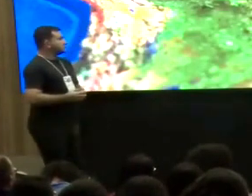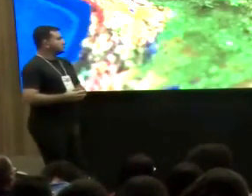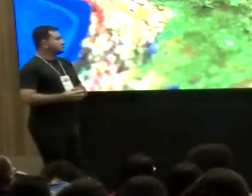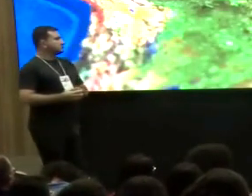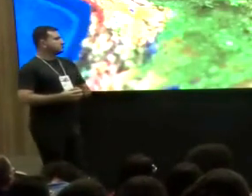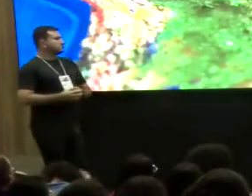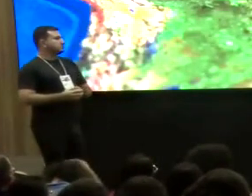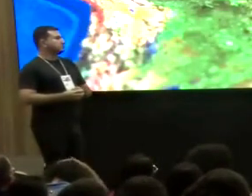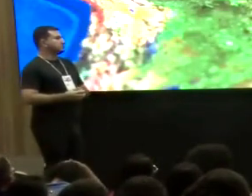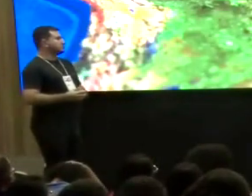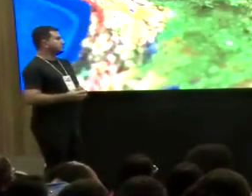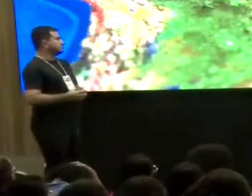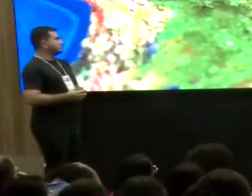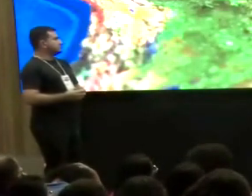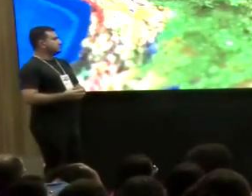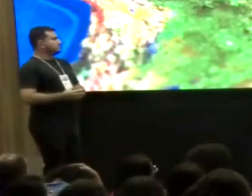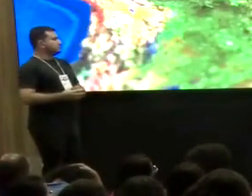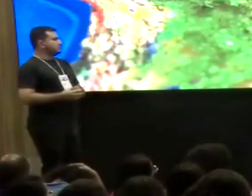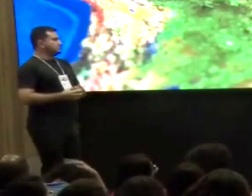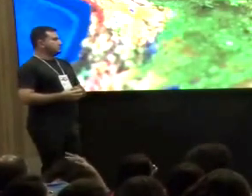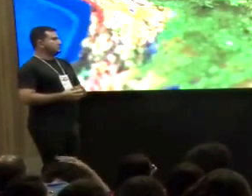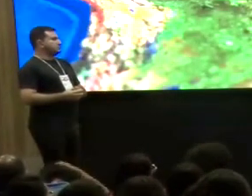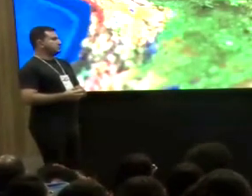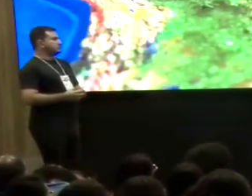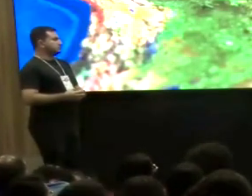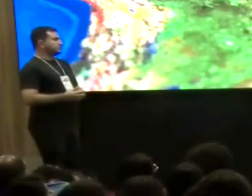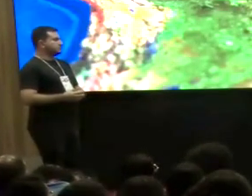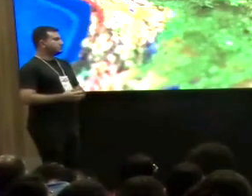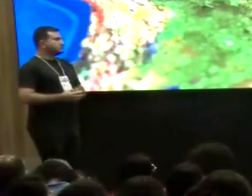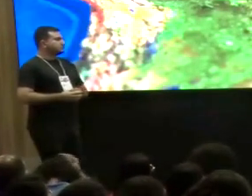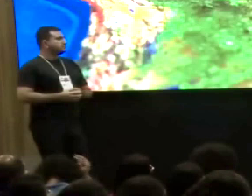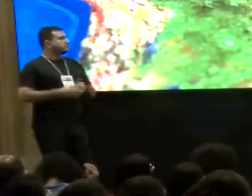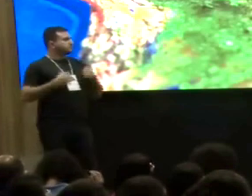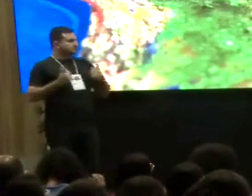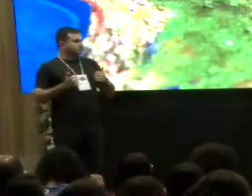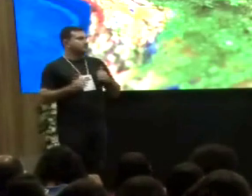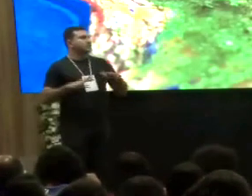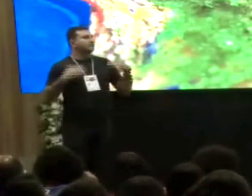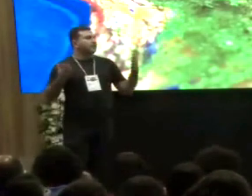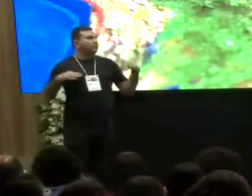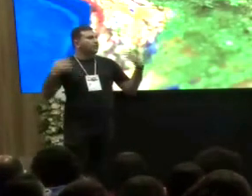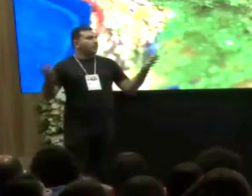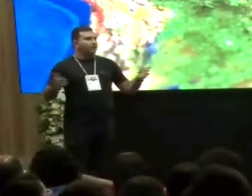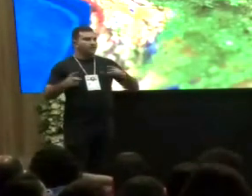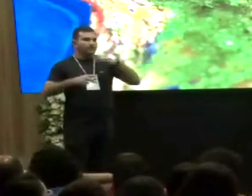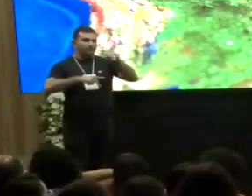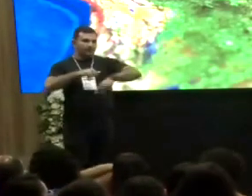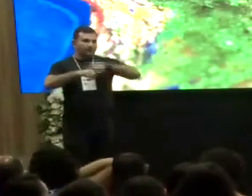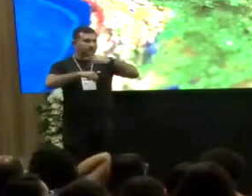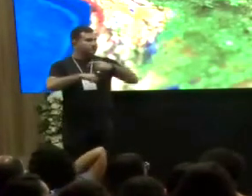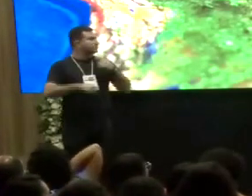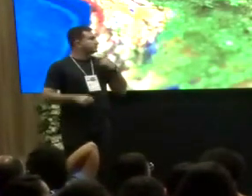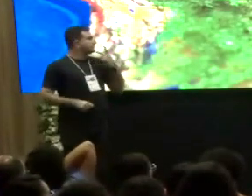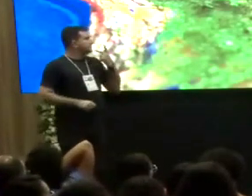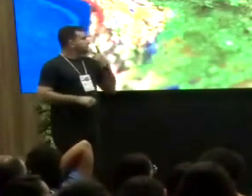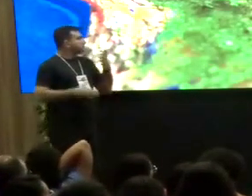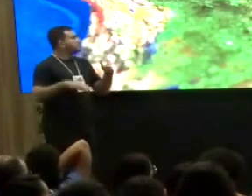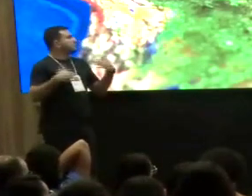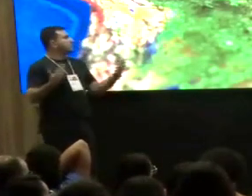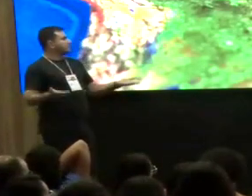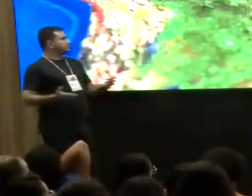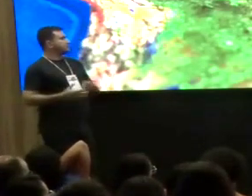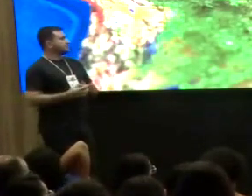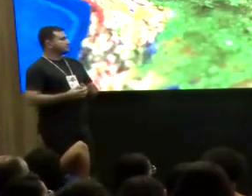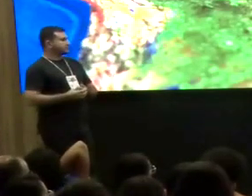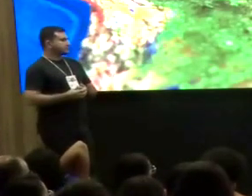Tá bom. Mas para que país, de que país eu estou falando? Eu